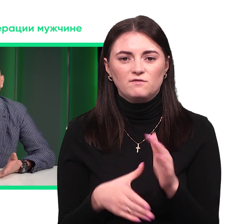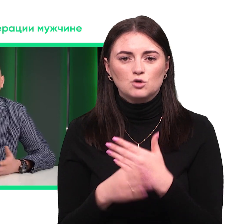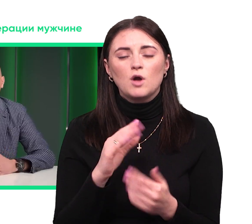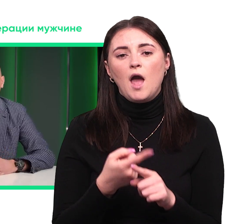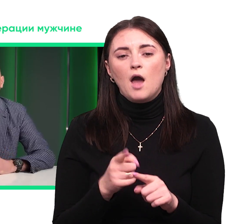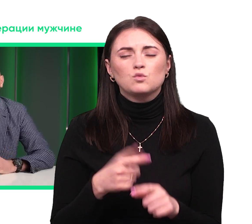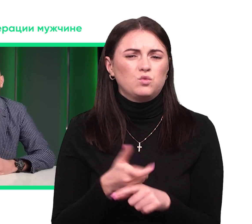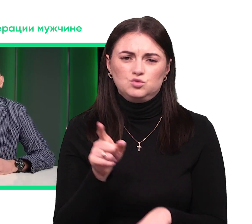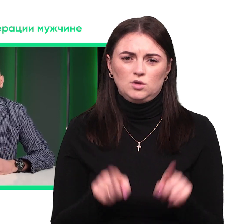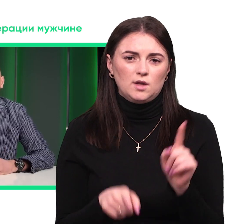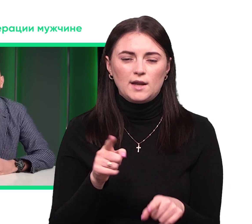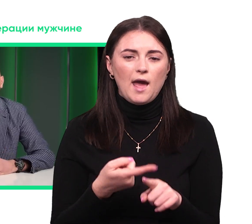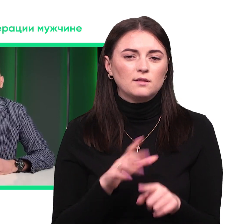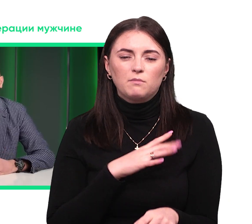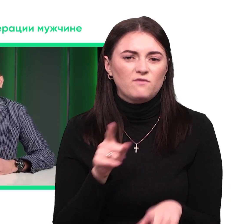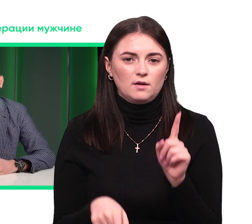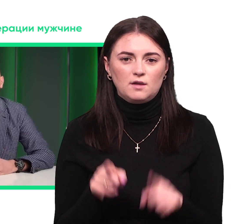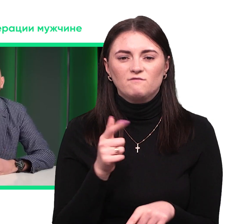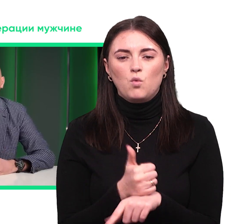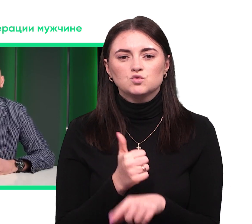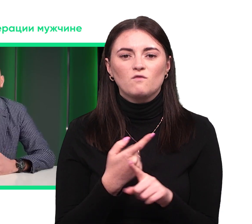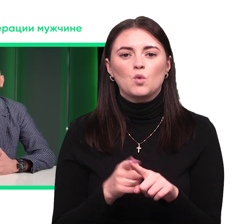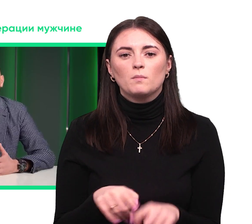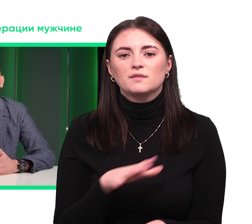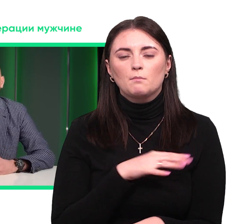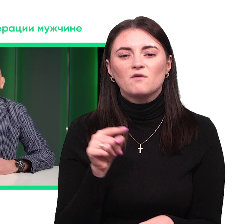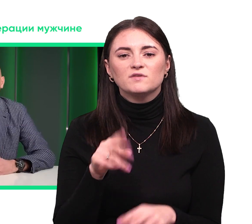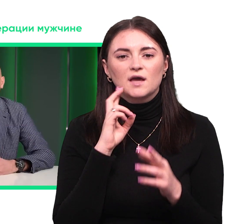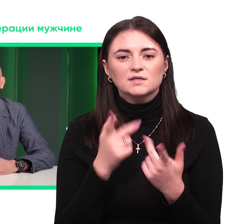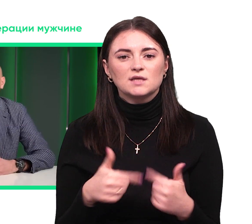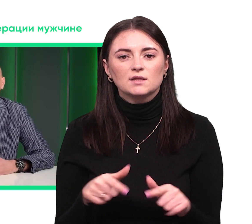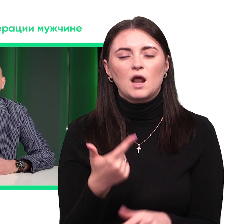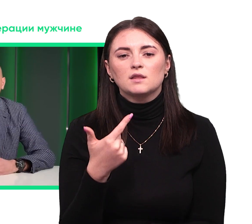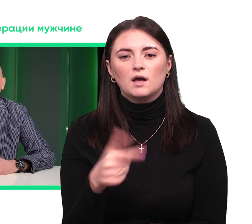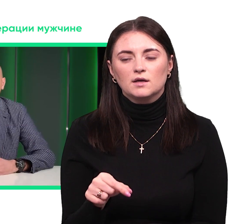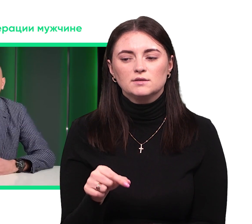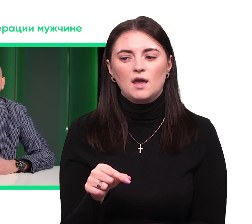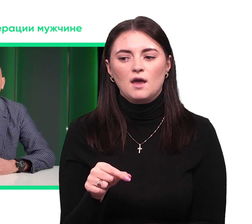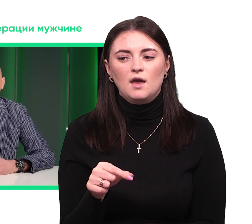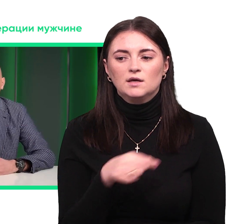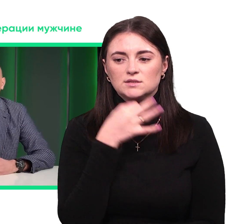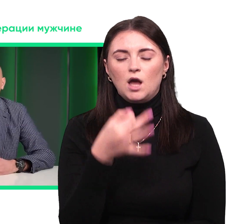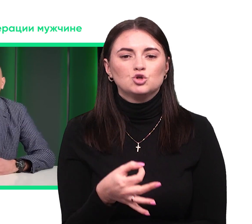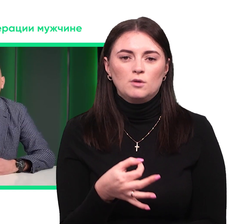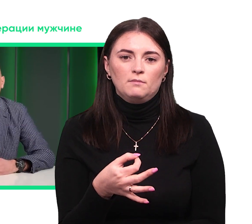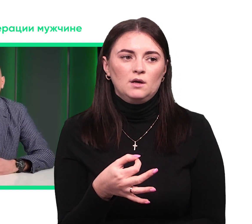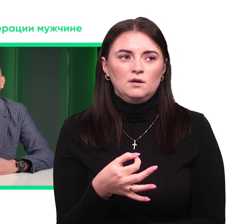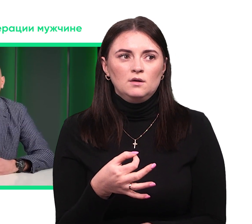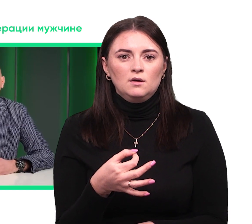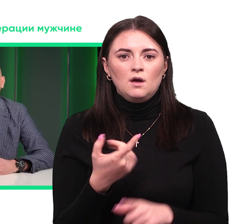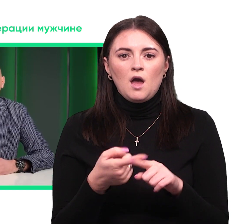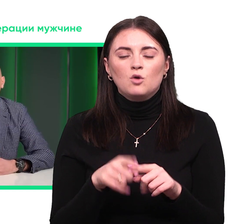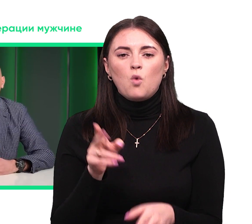очень редко. Это бывает крайне редко, и в основном это бывает в тех странах, где, скажем,